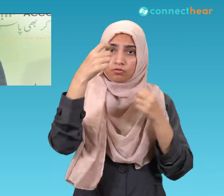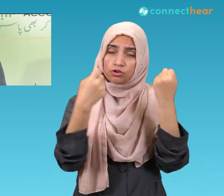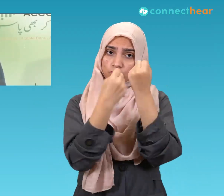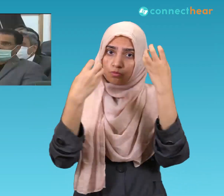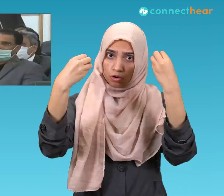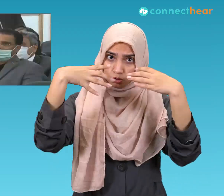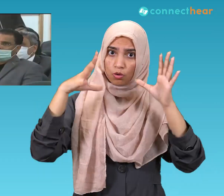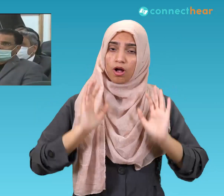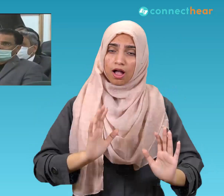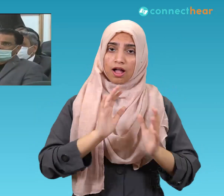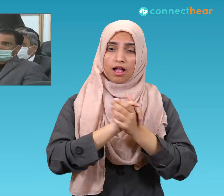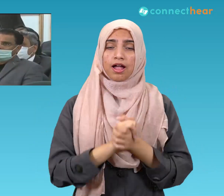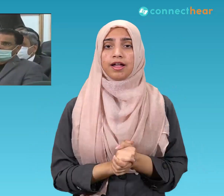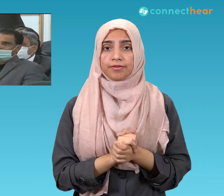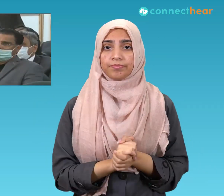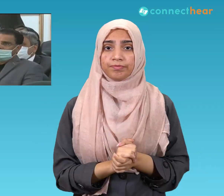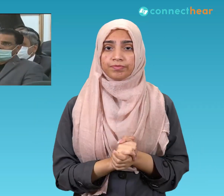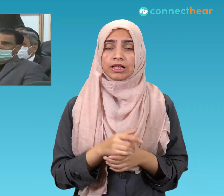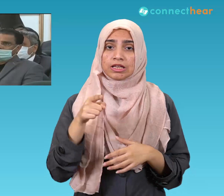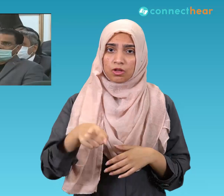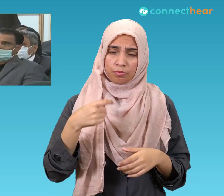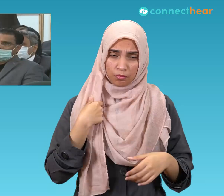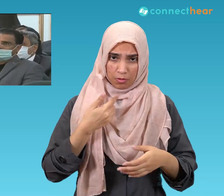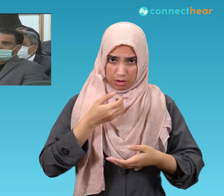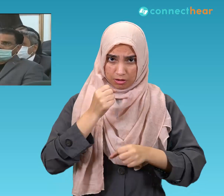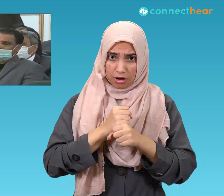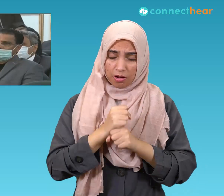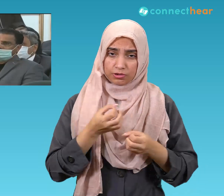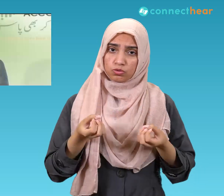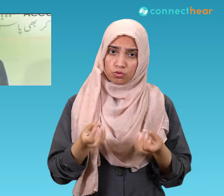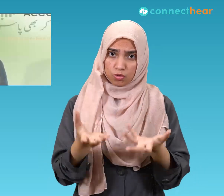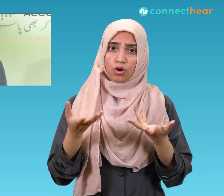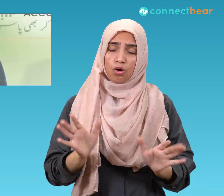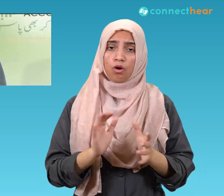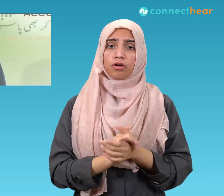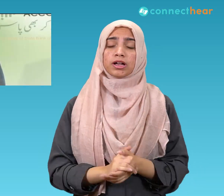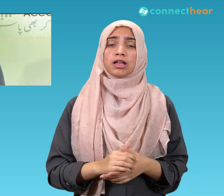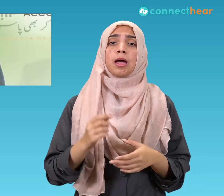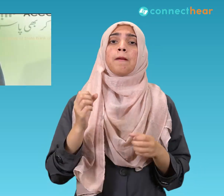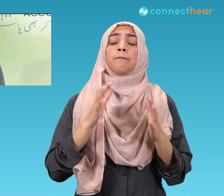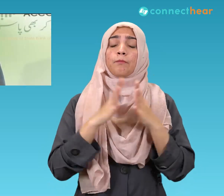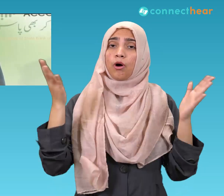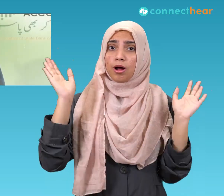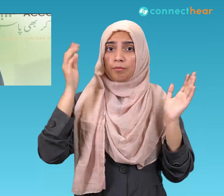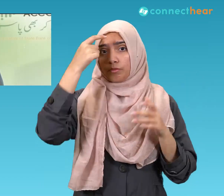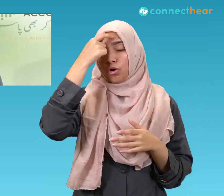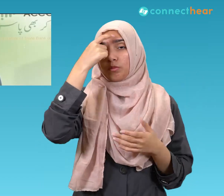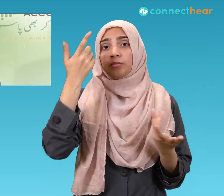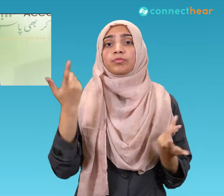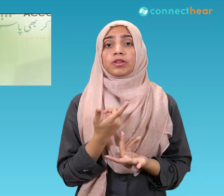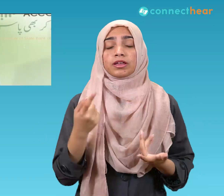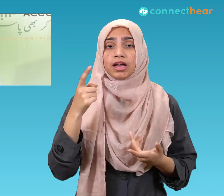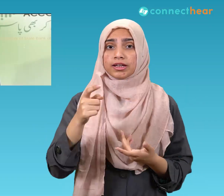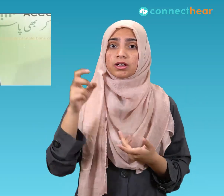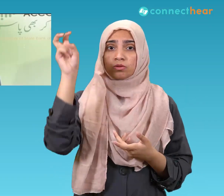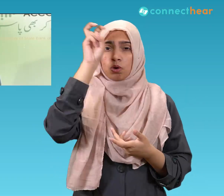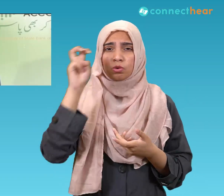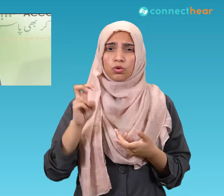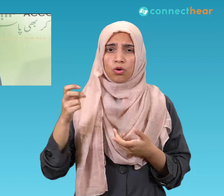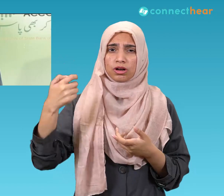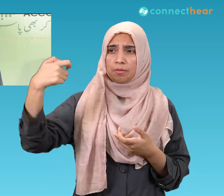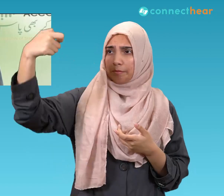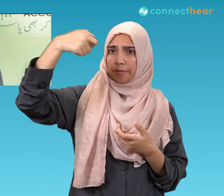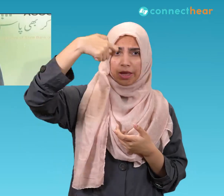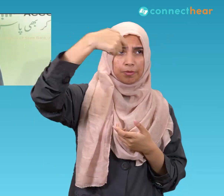سب سے بڑا پرابلم کرنٹ اکاؤنٹ ڈیفیسٹ، کہ ہمارے پاس جو ڈالرز ملک کے اندر آ رہے ہیں وہ